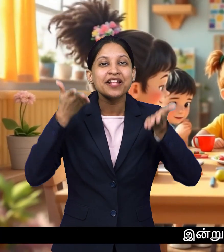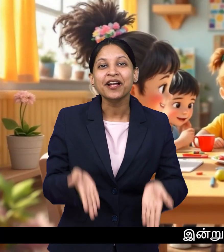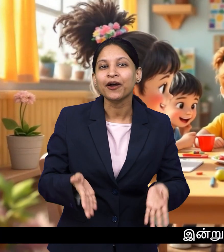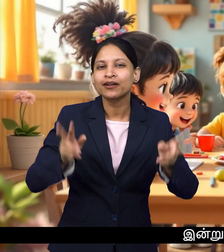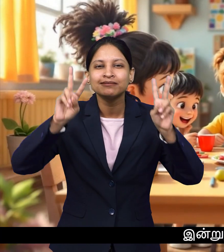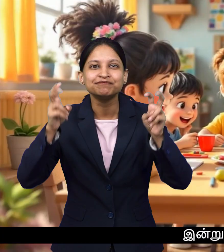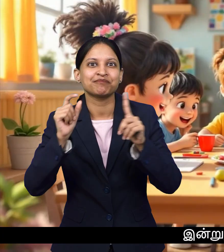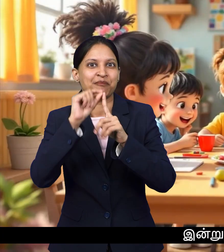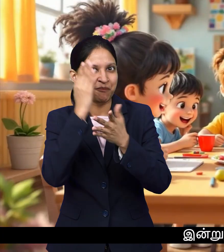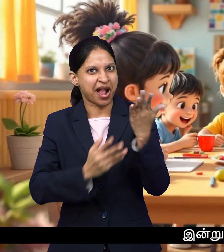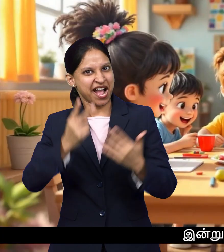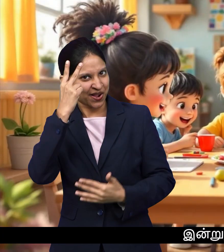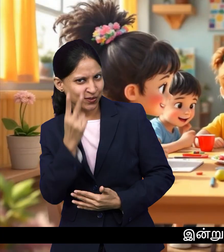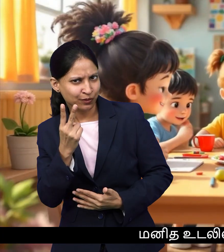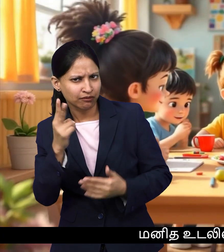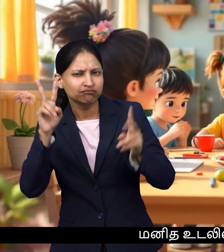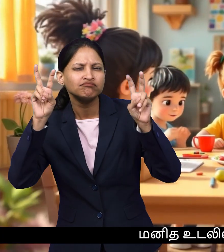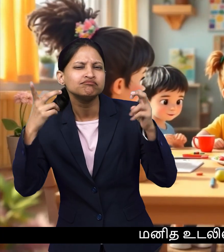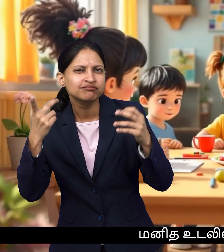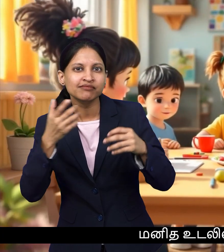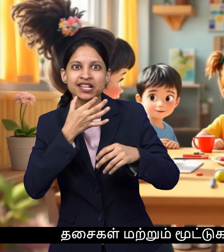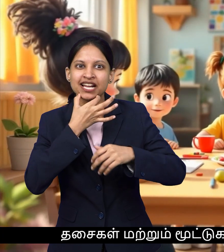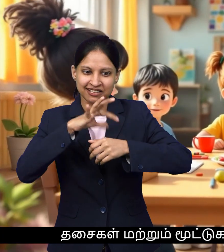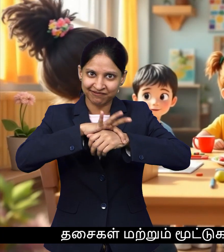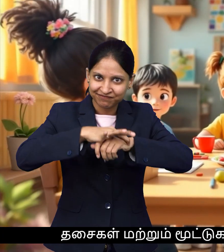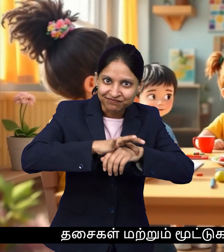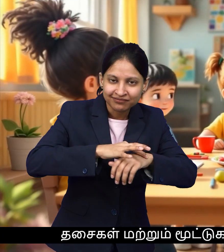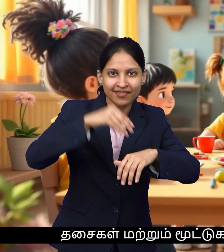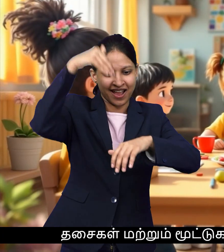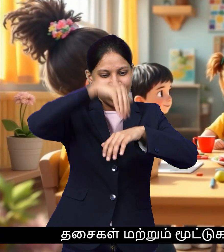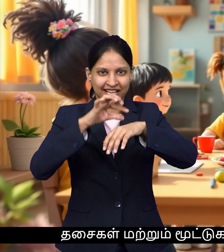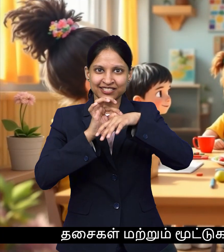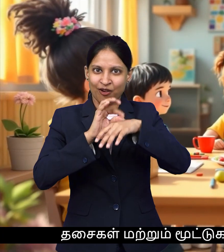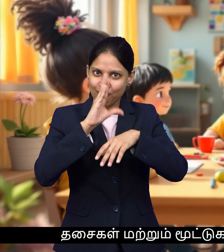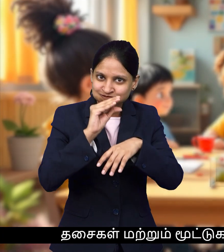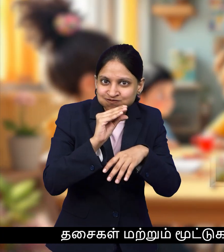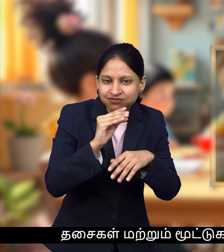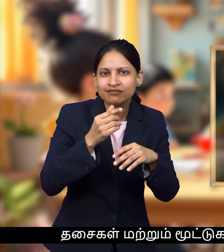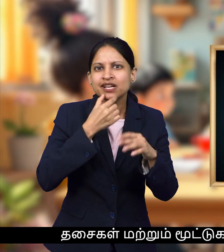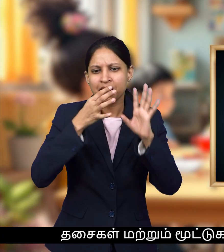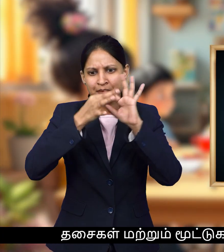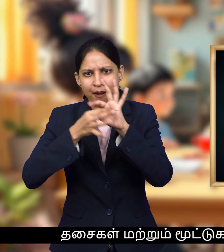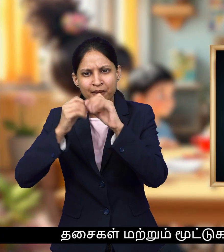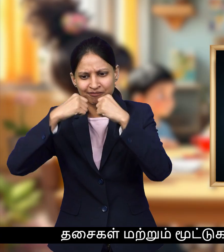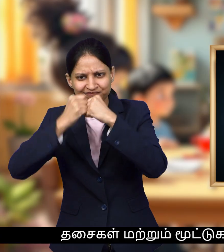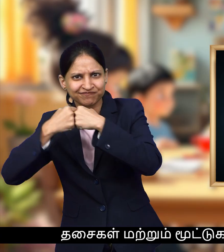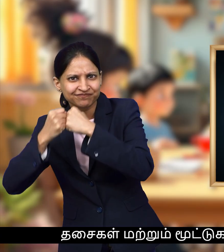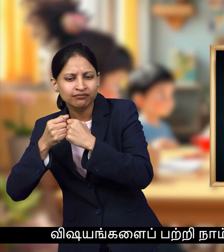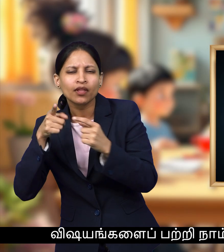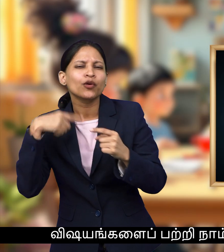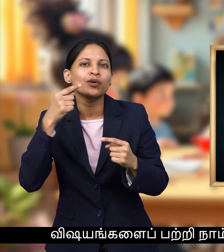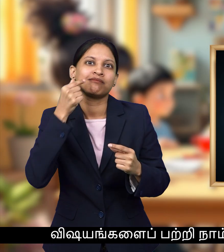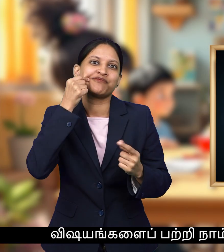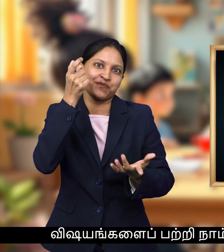இன்று பகுதி 2 மனித உடலில் உள்ள எலும்புகள், தசைகள் மற்றும் மூட்டுகள்